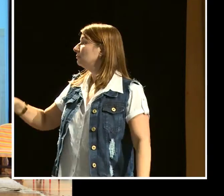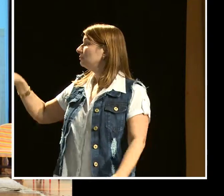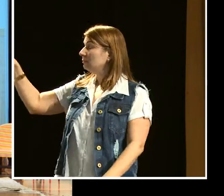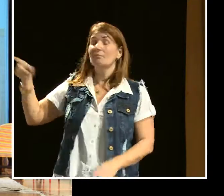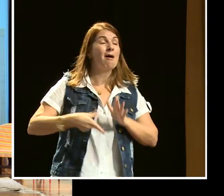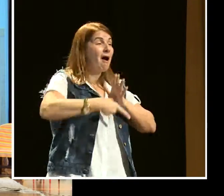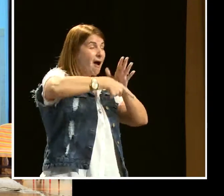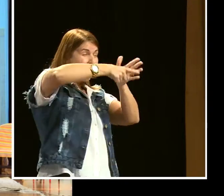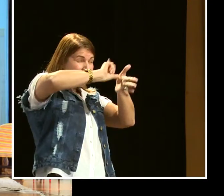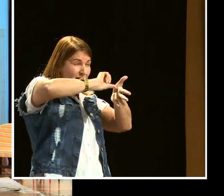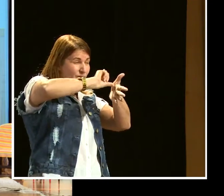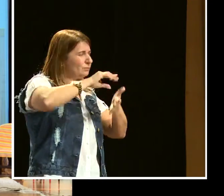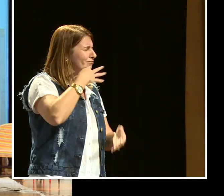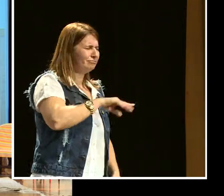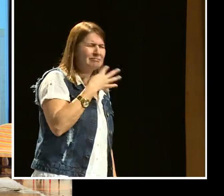a respeito do texto?